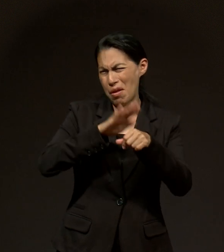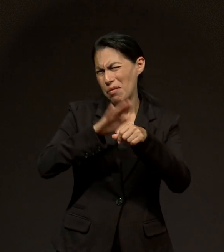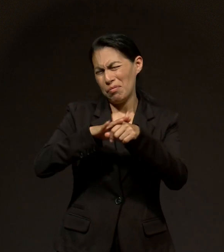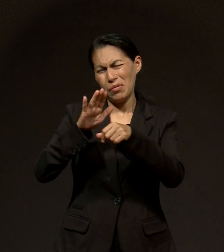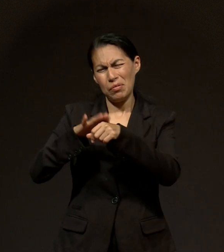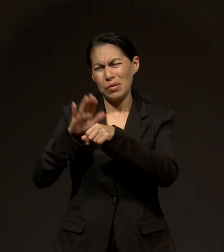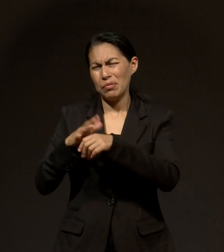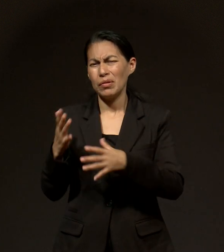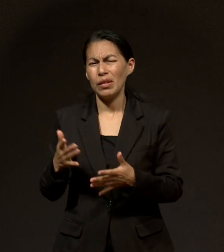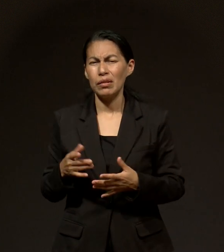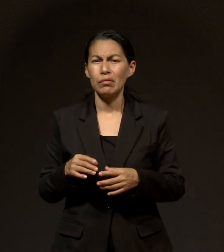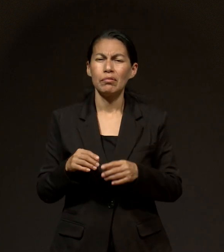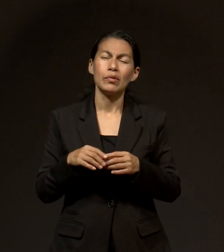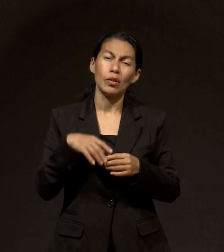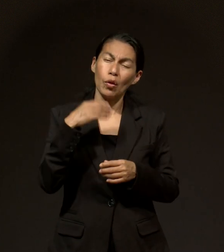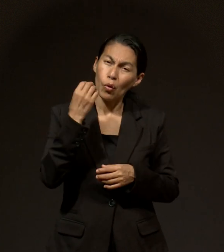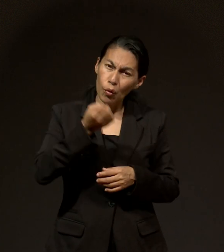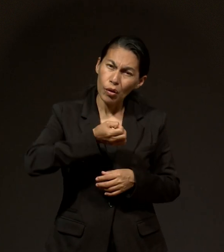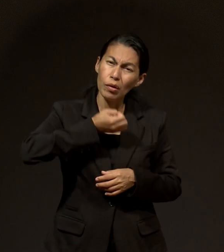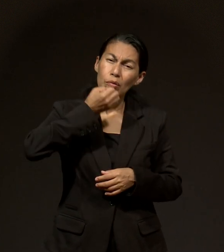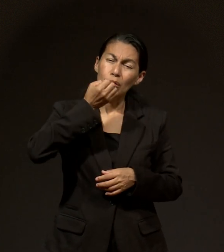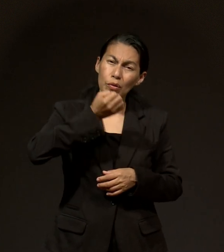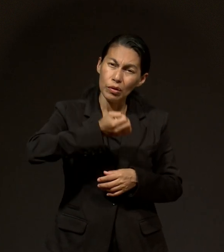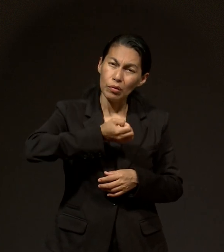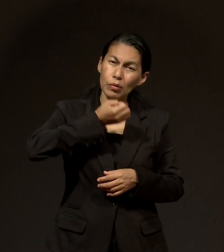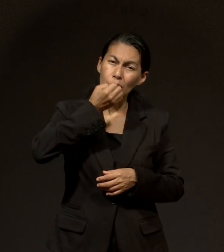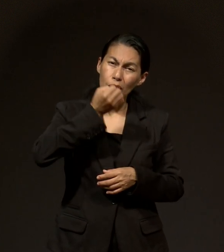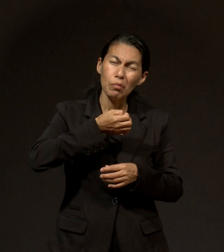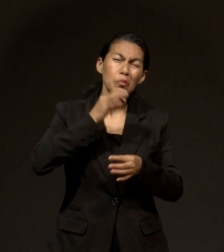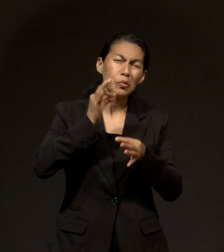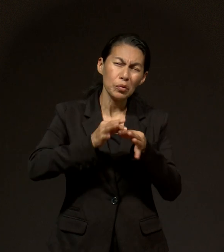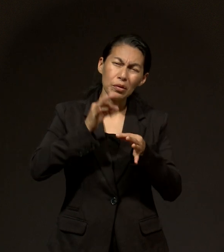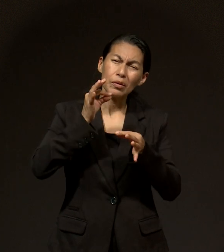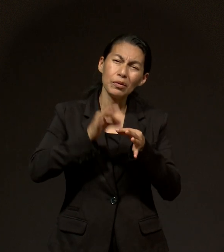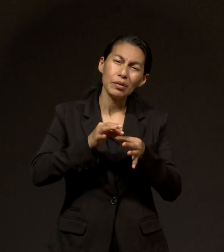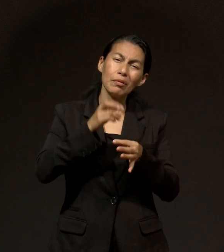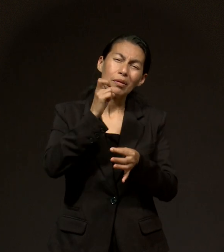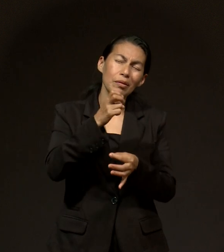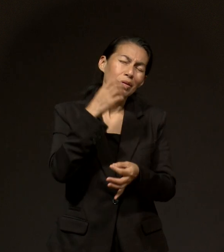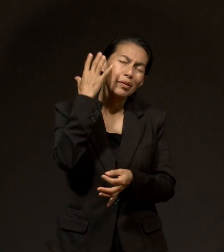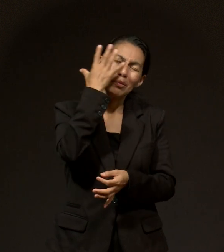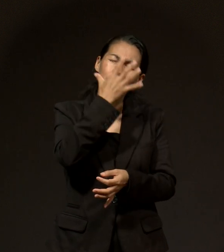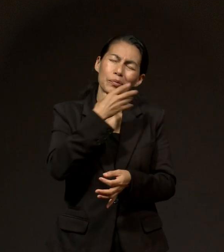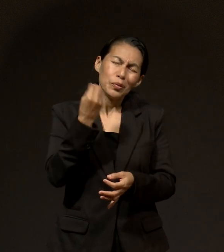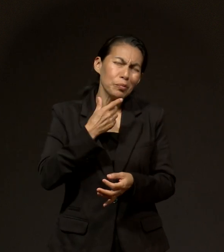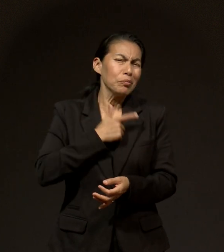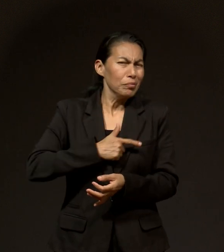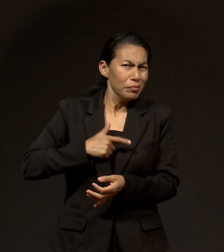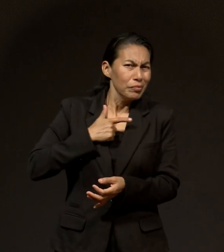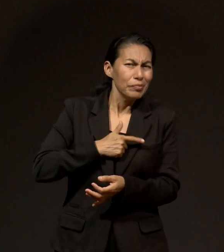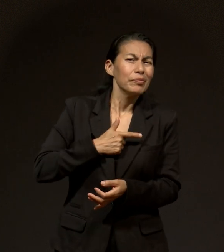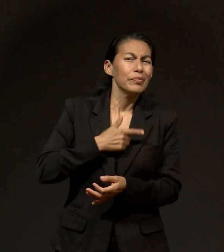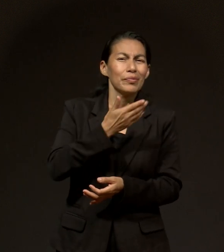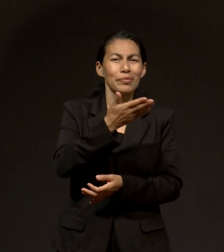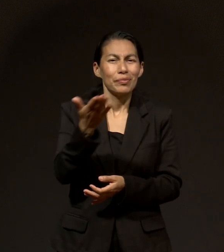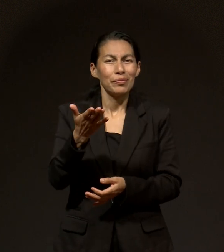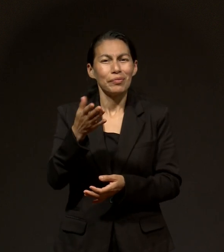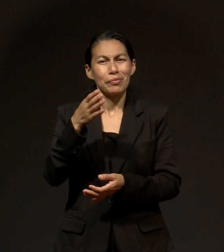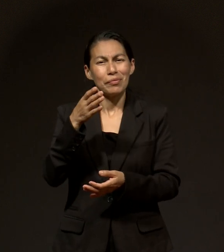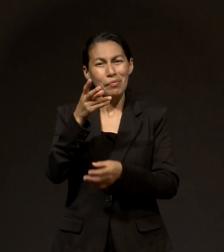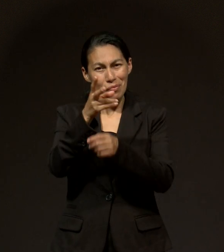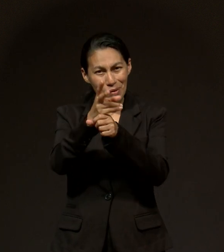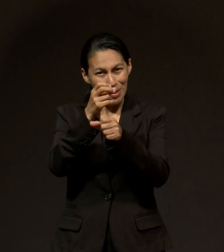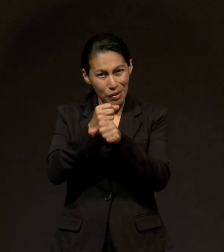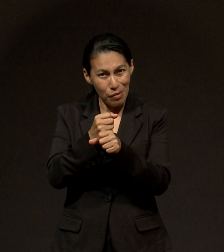programa. Hay muchos más que se ponen en oración. Pero ese es un deleite para todos nosotros. Así que